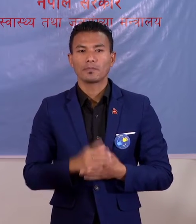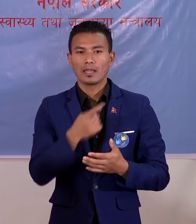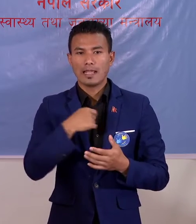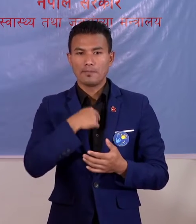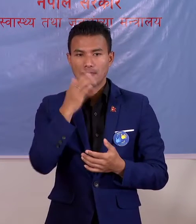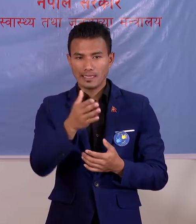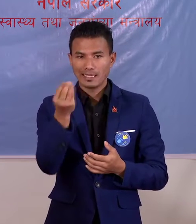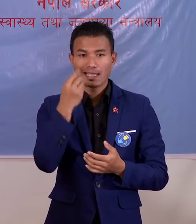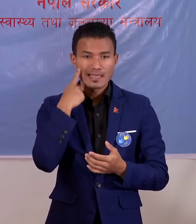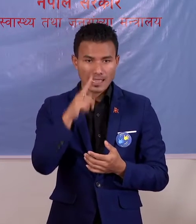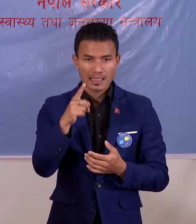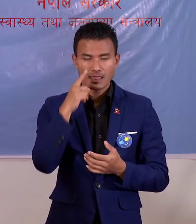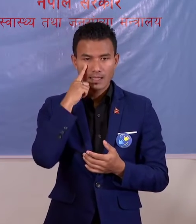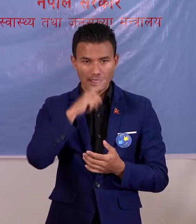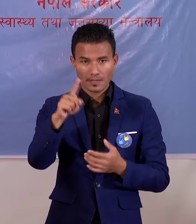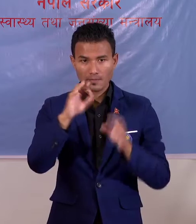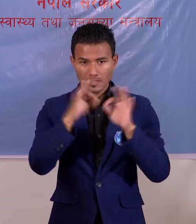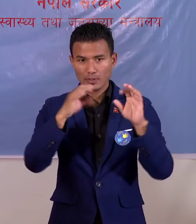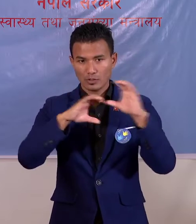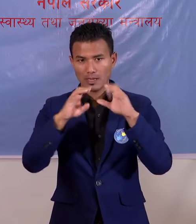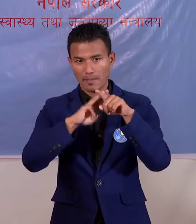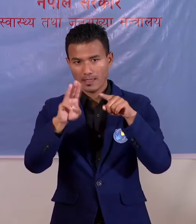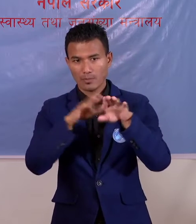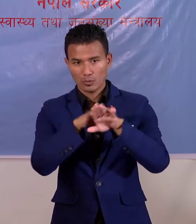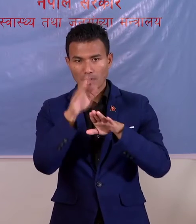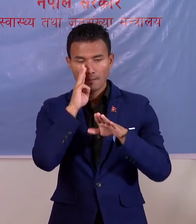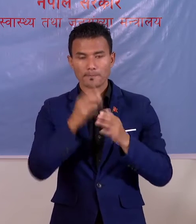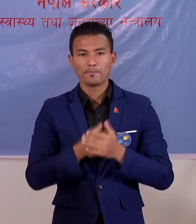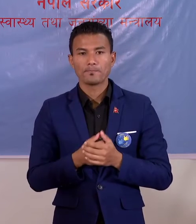हामीले केही दिन यता विभिन्न सञ्चार माध्यमहरूमा